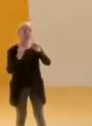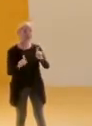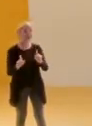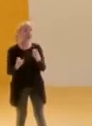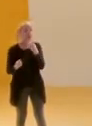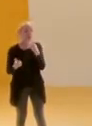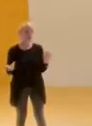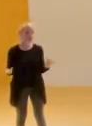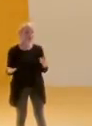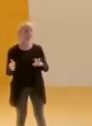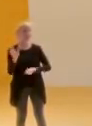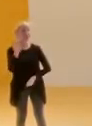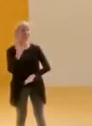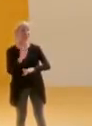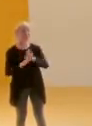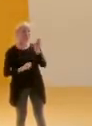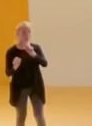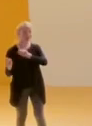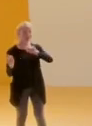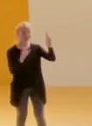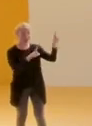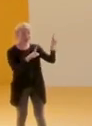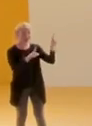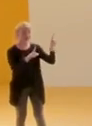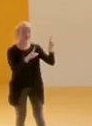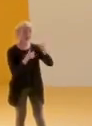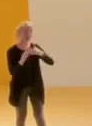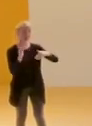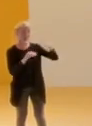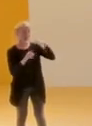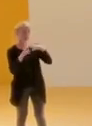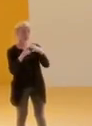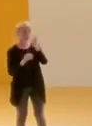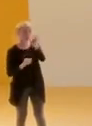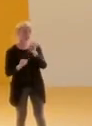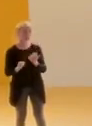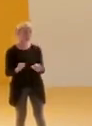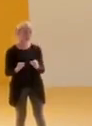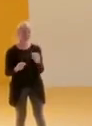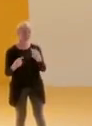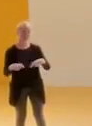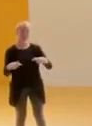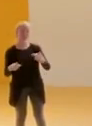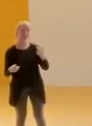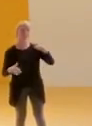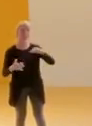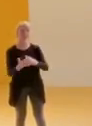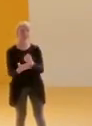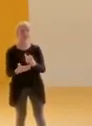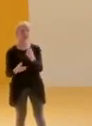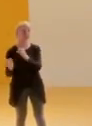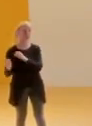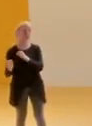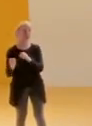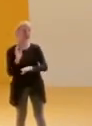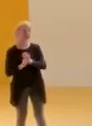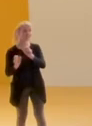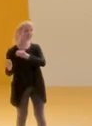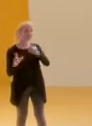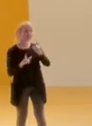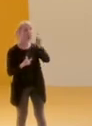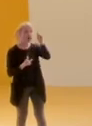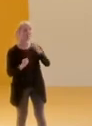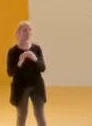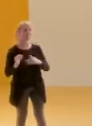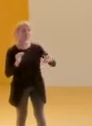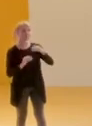Wysoka inflacja czyli powyżej 10%, nie musi to być hiperinflacja ale inflacja powyżej 10%, A więc